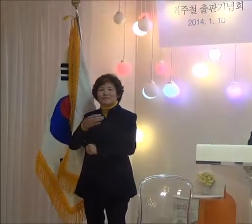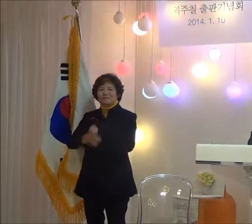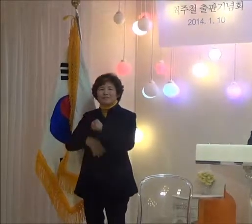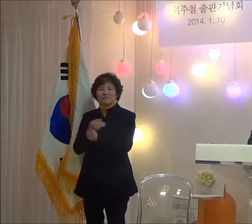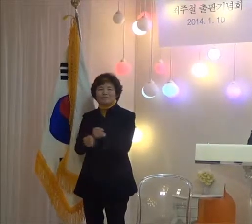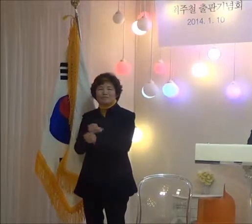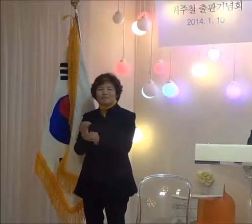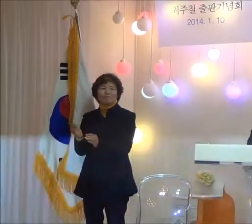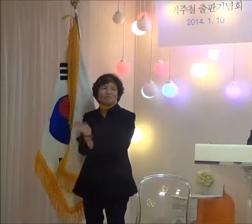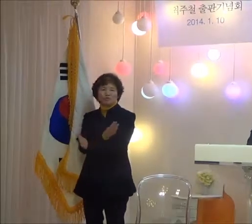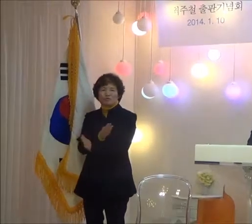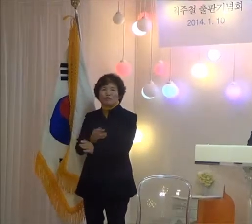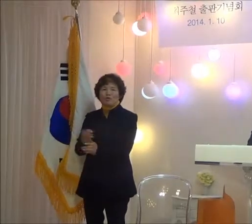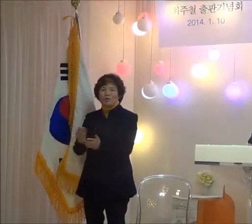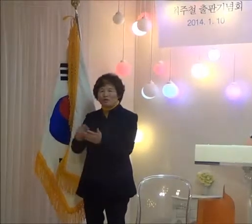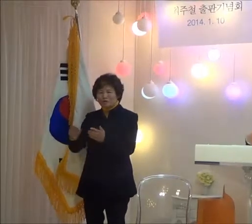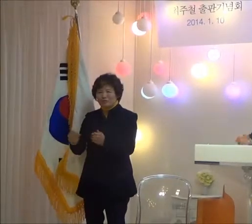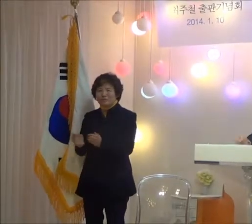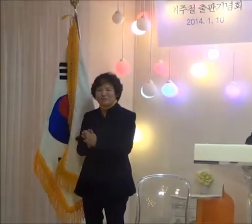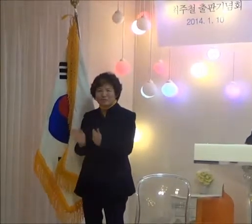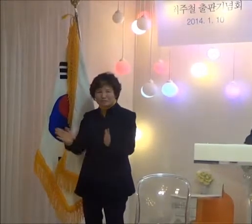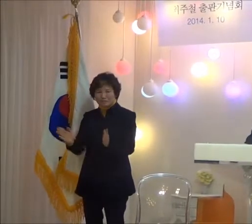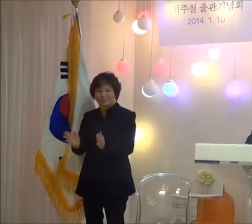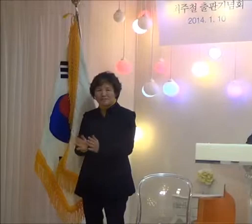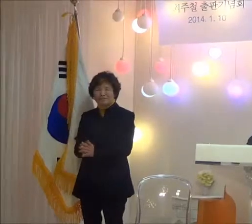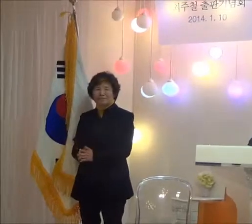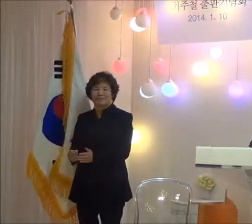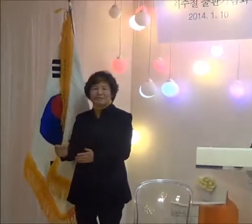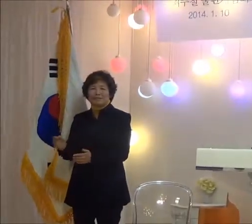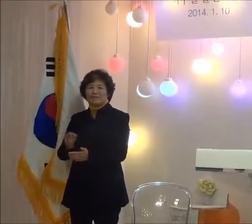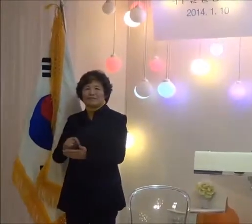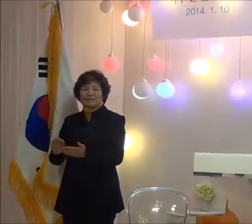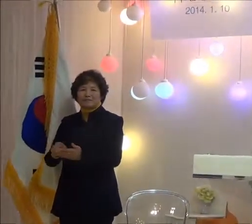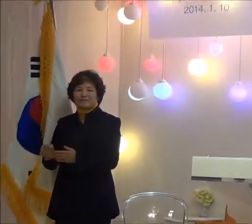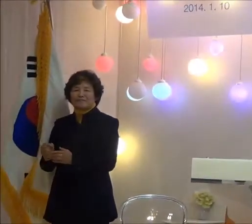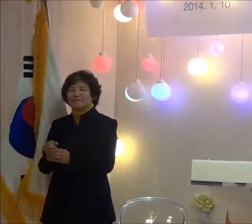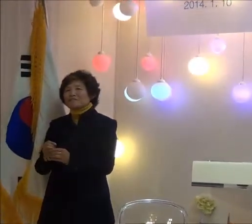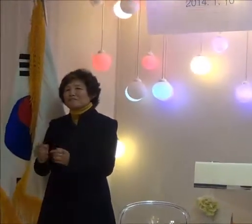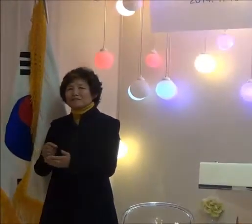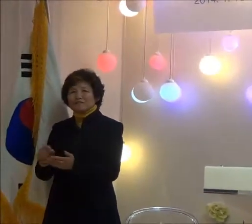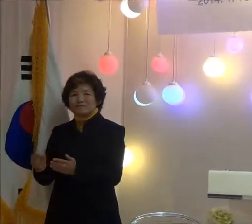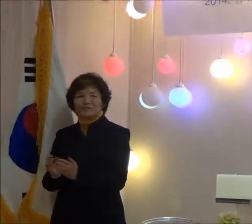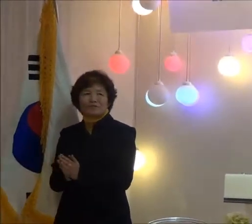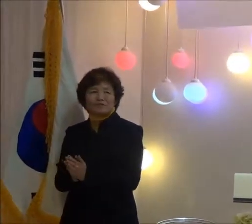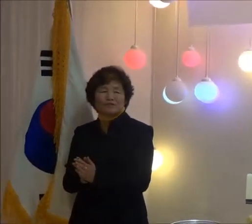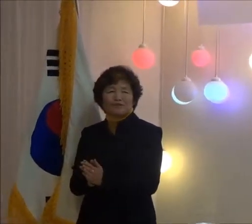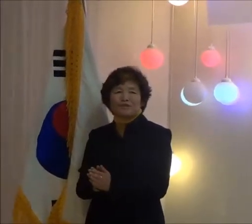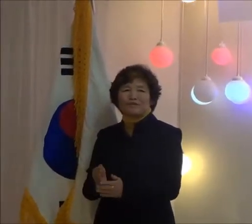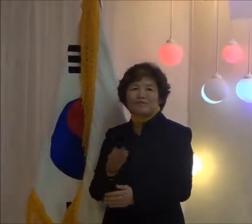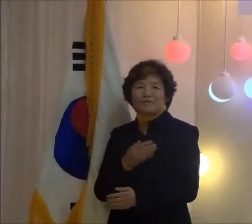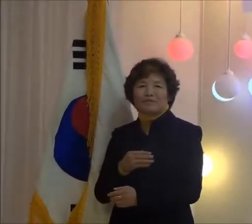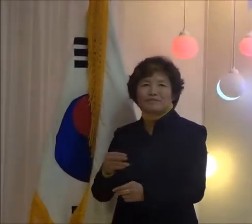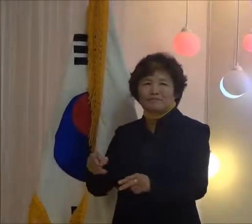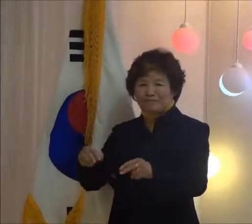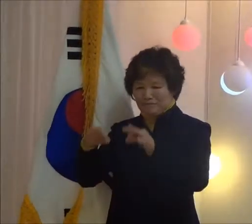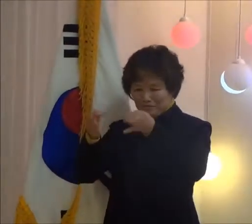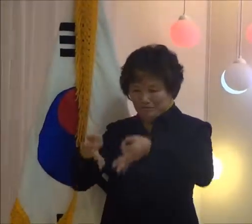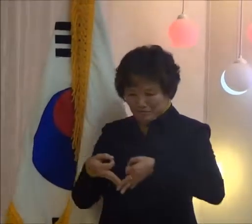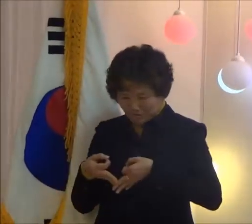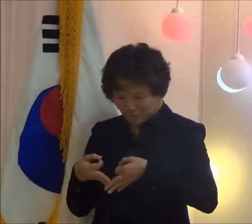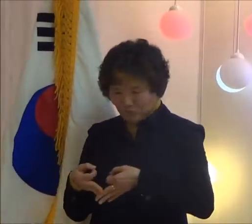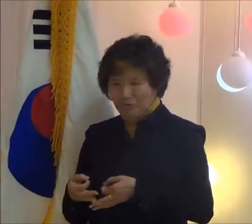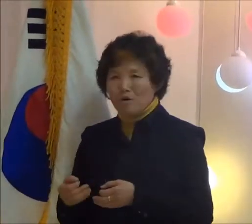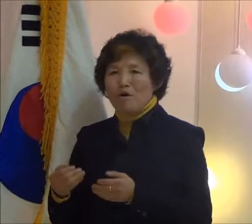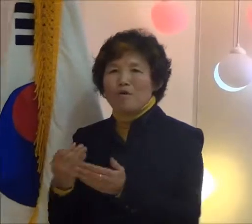쓰는 글이 아니라 글을 쓰면서 제 자신을 돌아보게 됐고 글을 쓰면서 뭔가 또 제 자신을